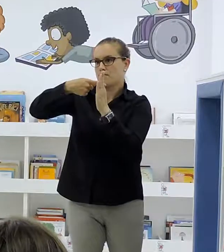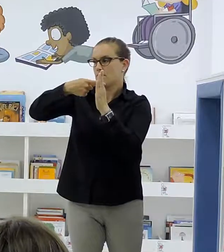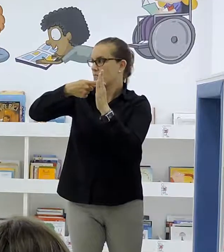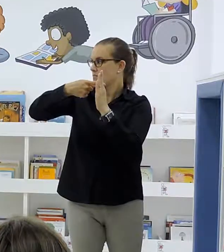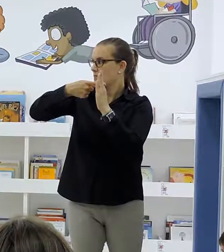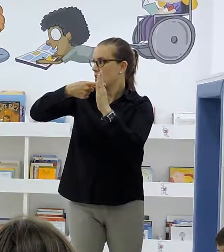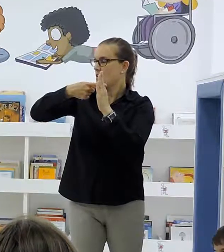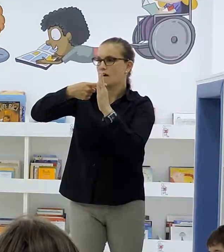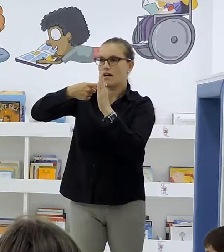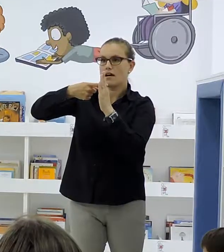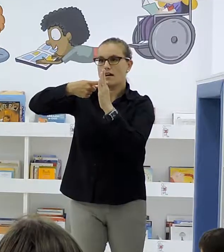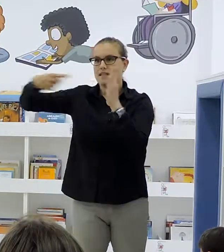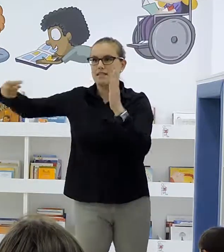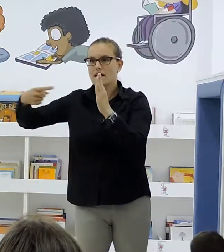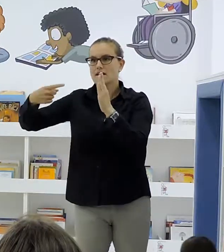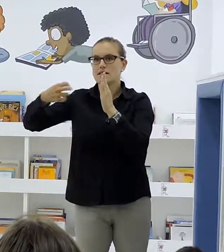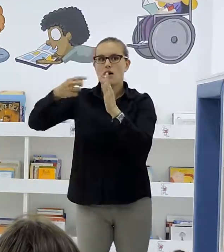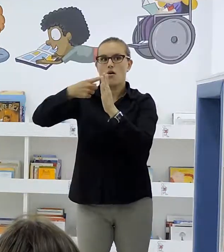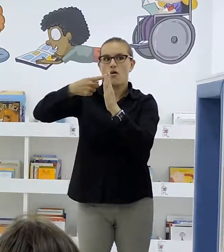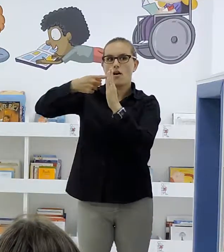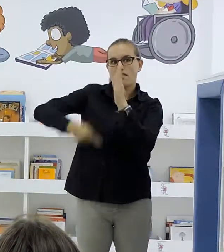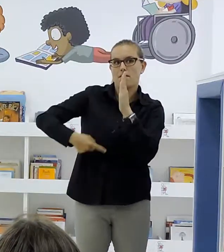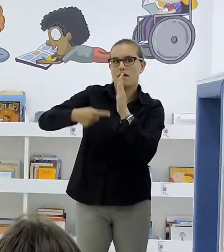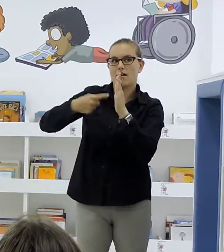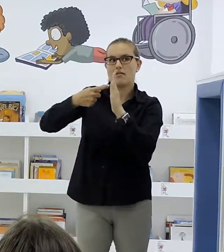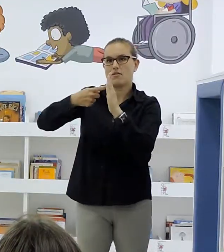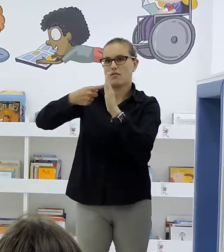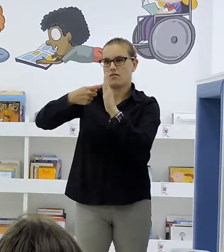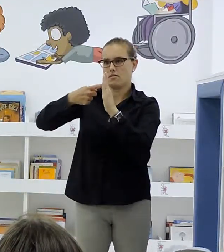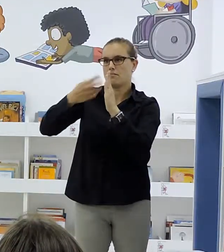¿Qué preferís? Hacia abajo. Hacia abajo.